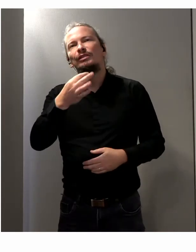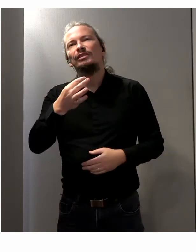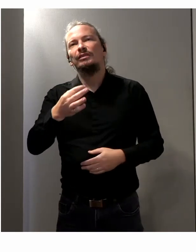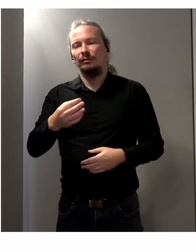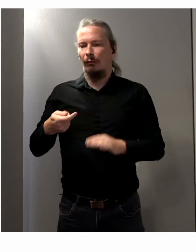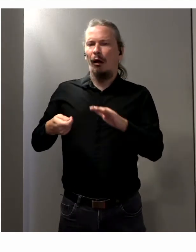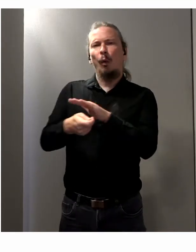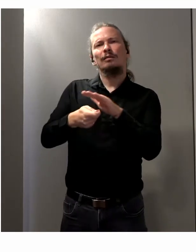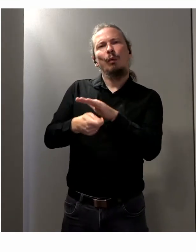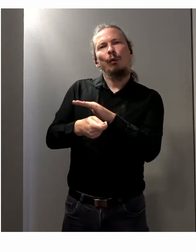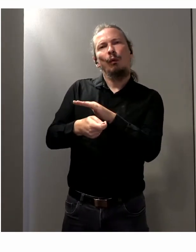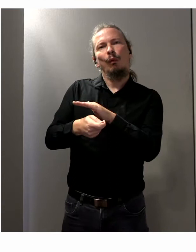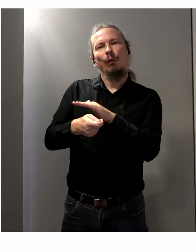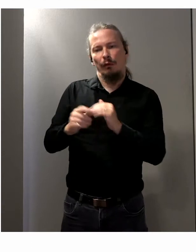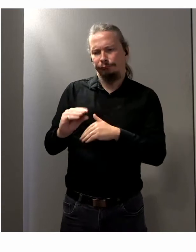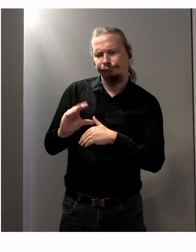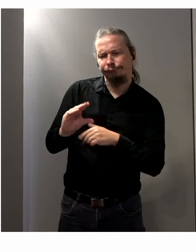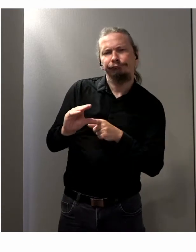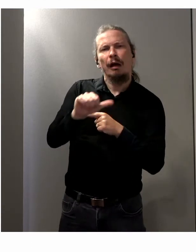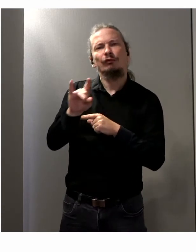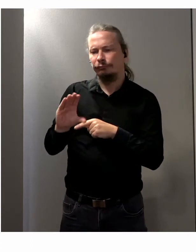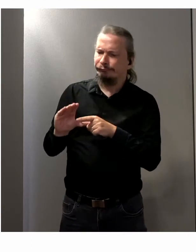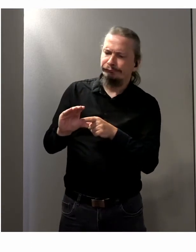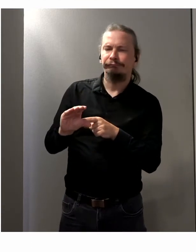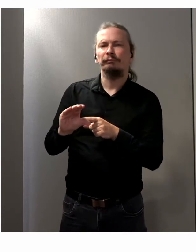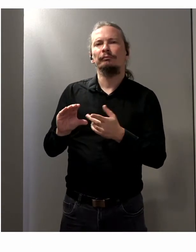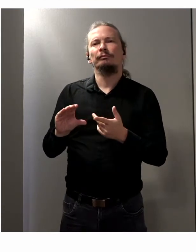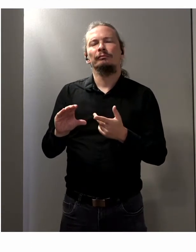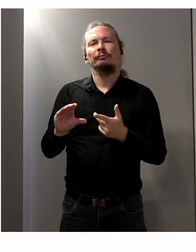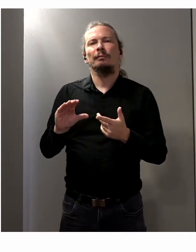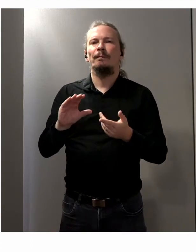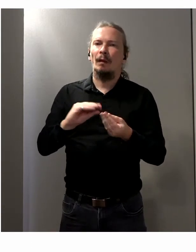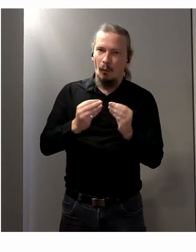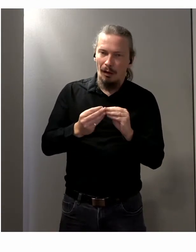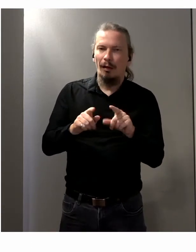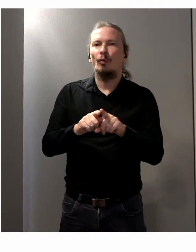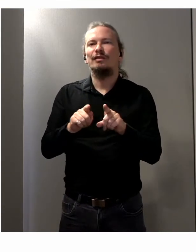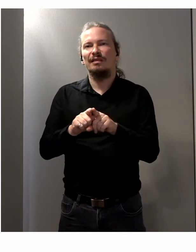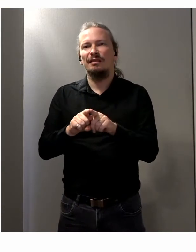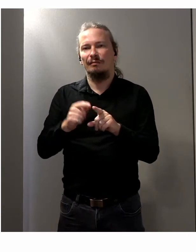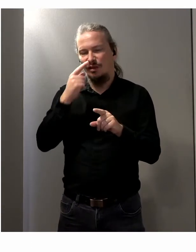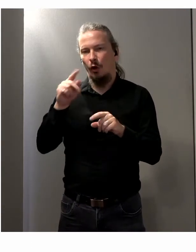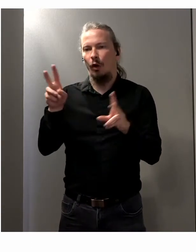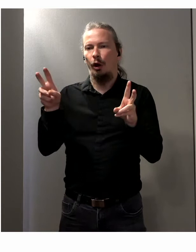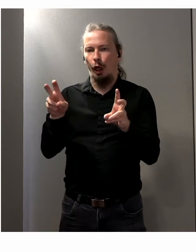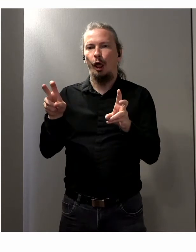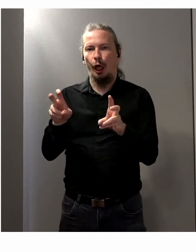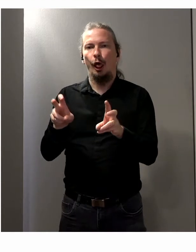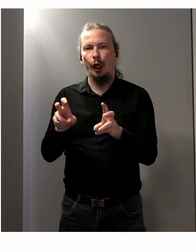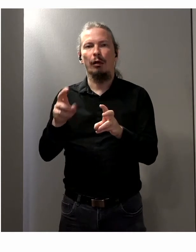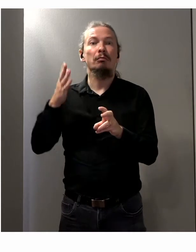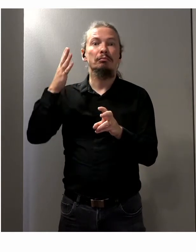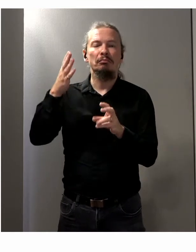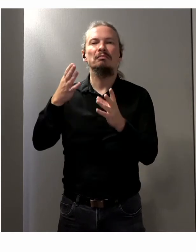dans son état actuel, avec son montant, avec le problème de sa diminution puis de sa